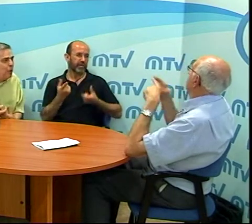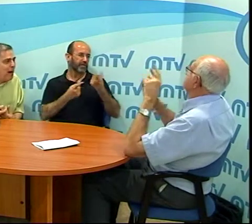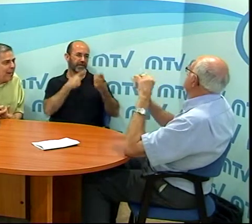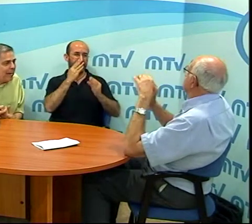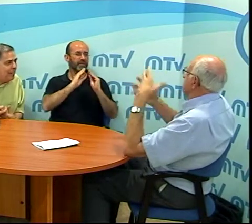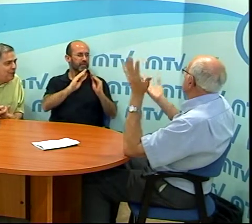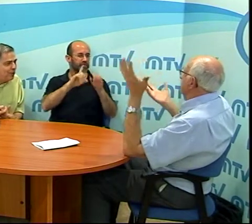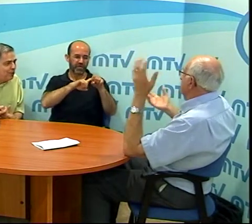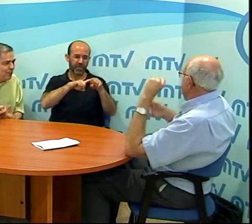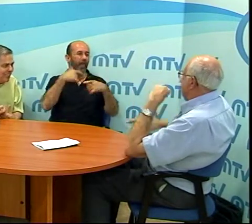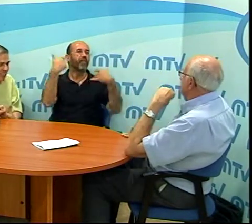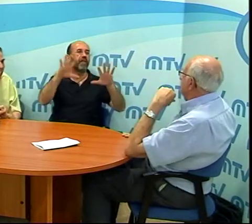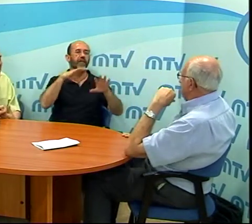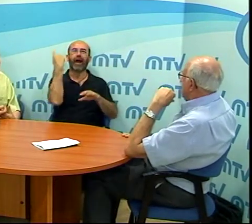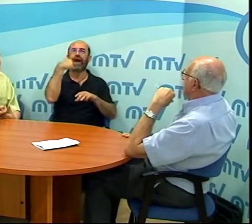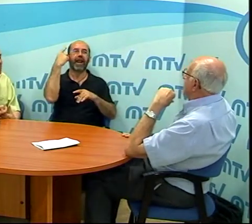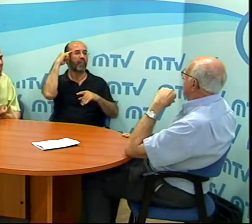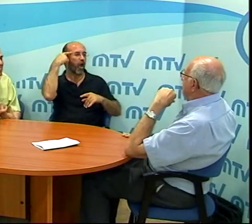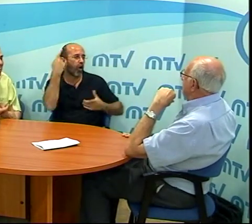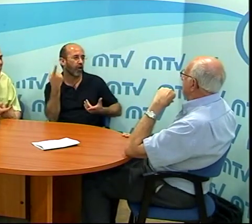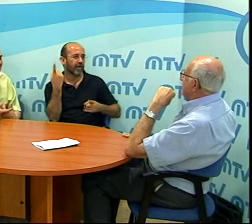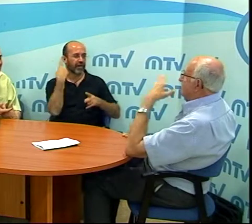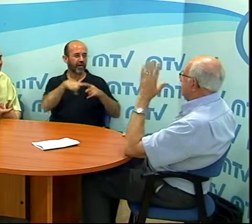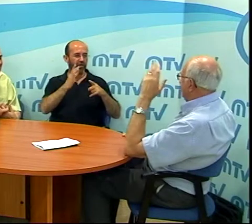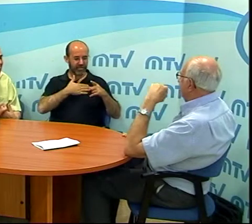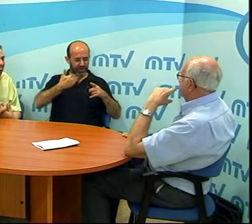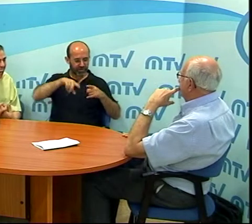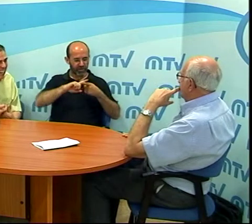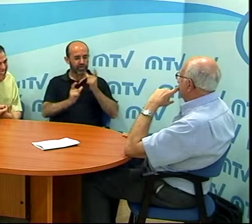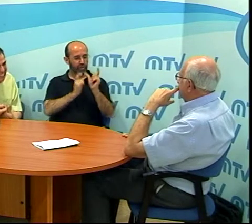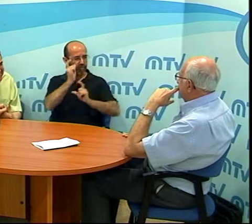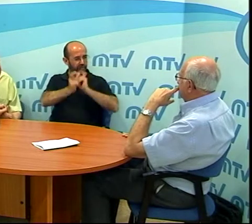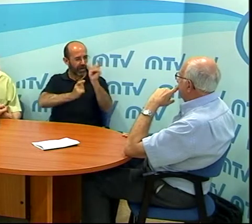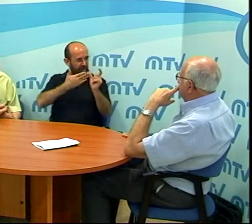¿A dónde vas, cara de loco? Cosas